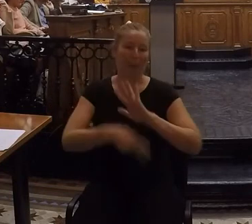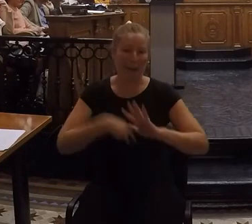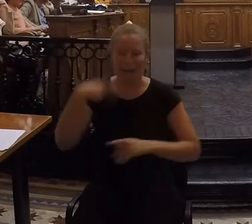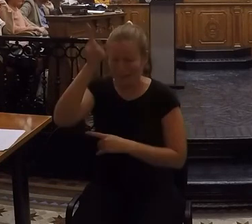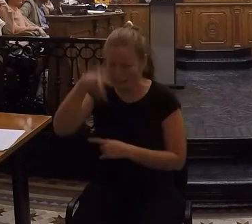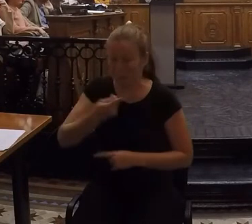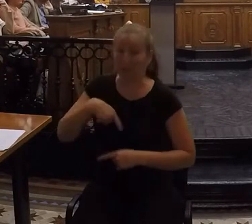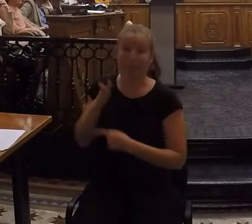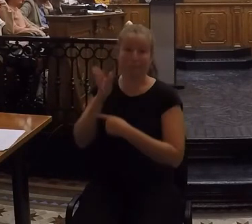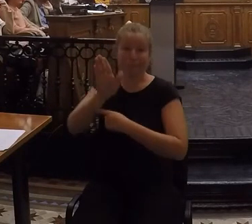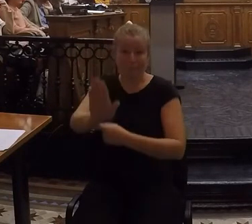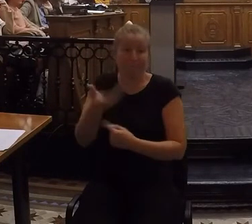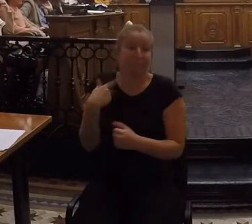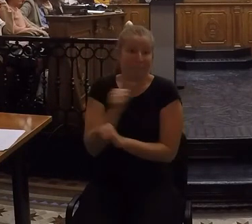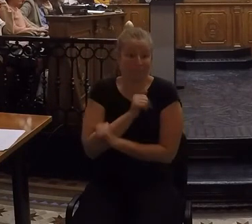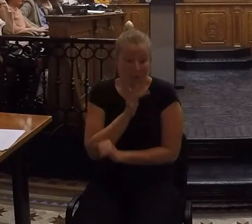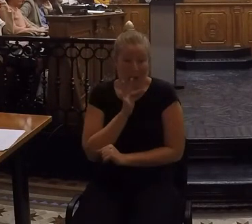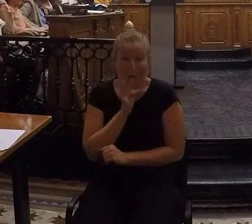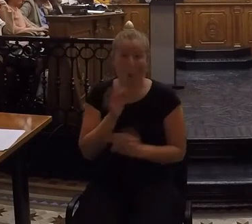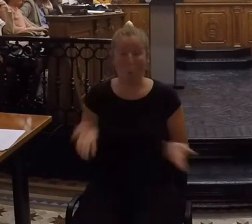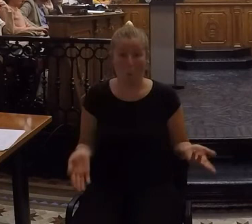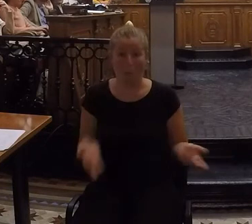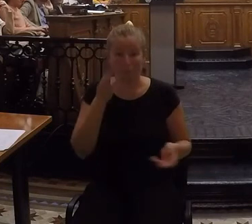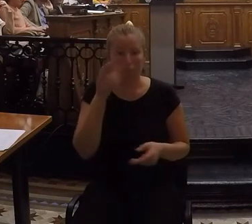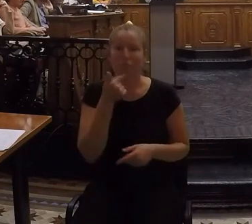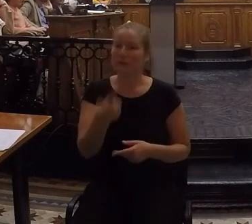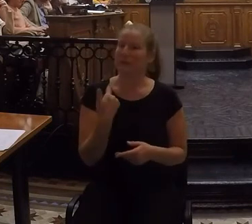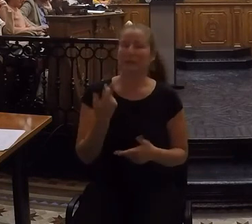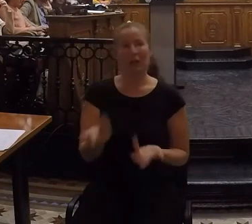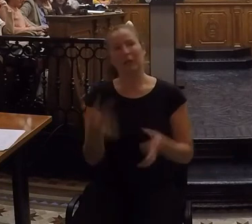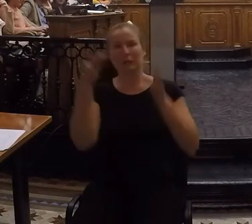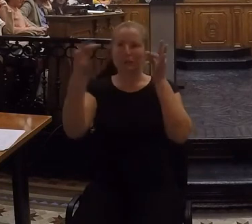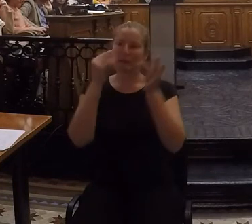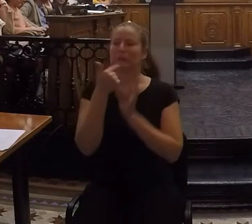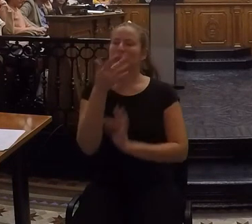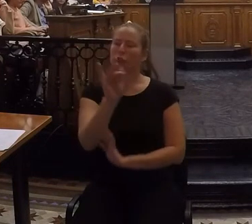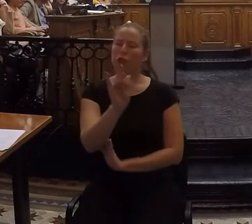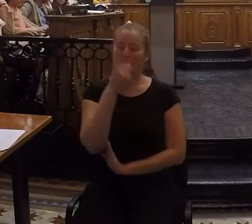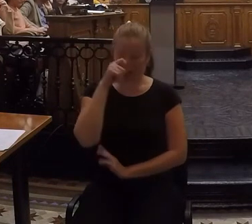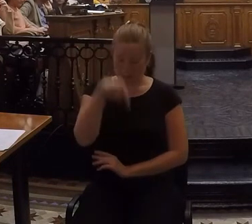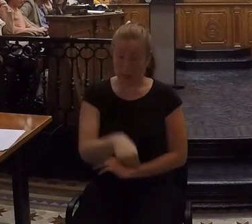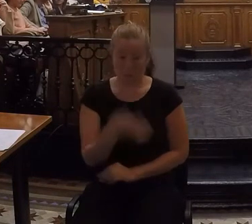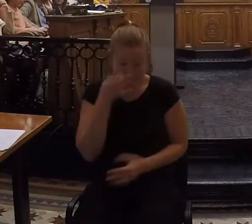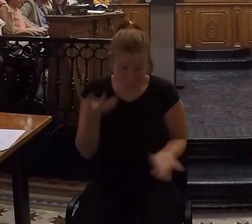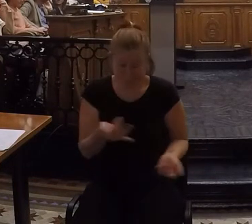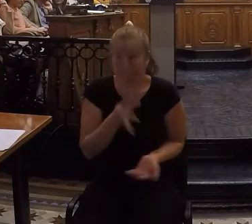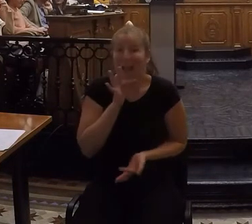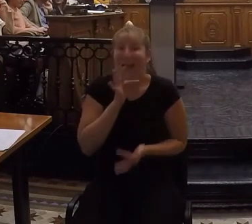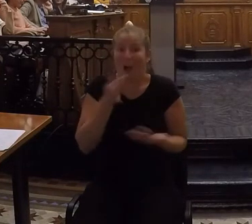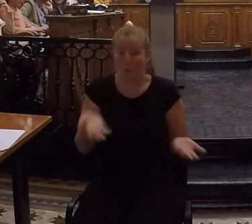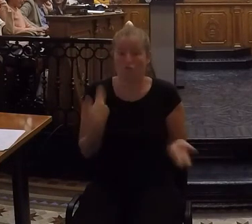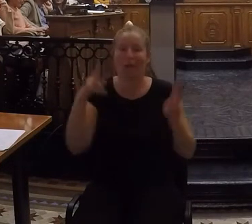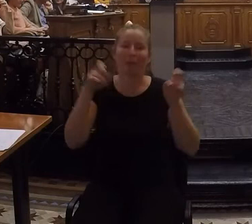estamos esperando. Nos dijimos que no admitíamos la condición de que fuera este año. Ha pasado el año y seguimos esperándola. La moción de rebajar el